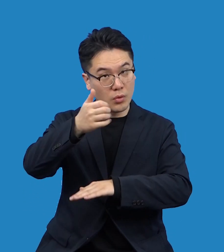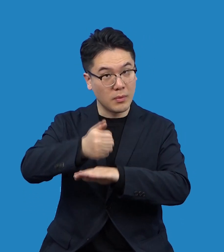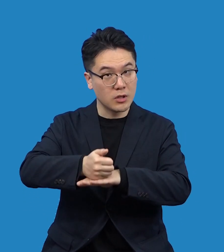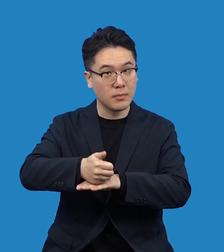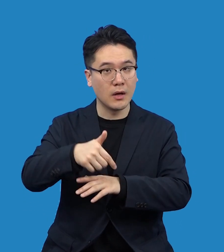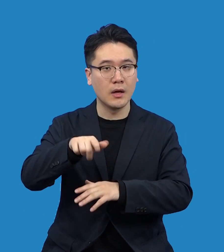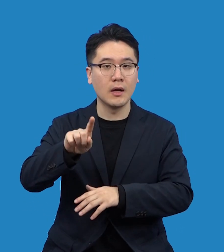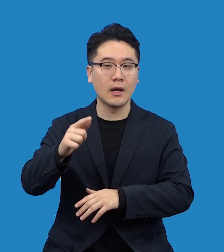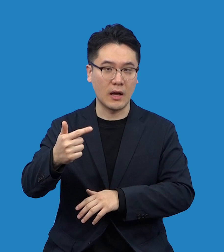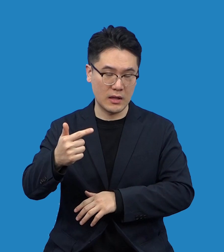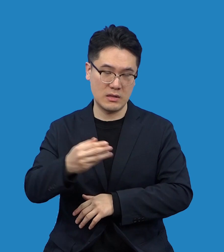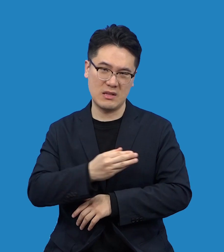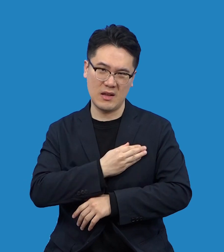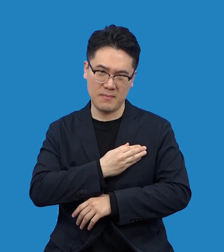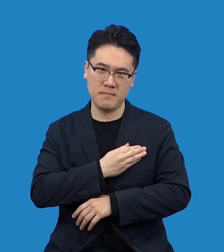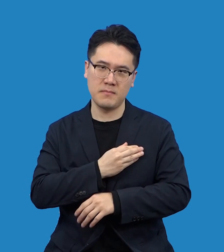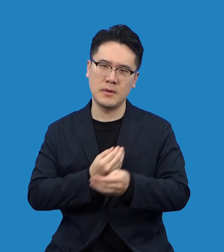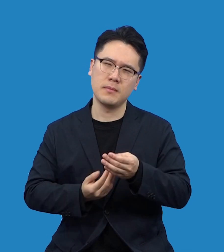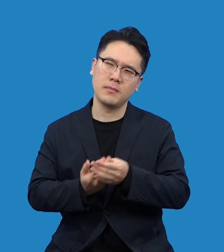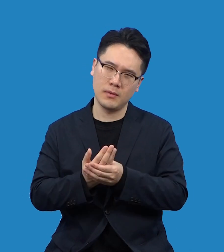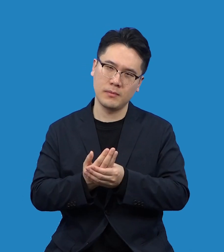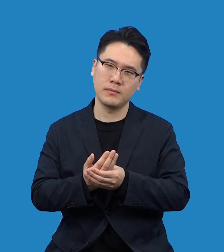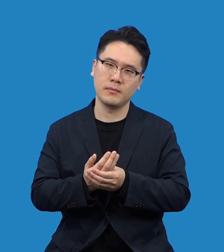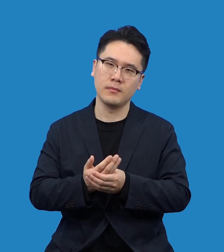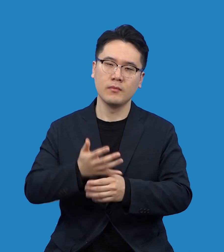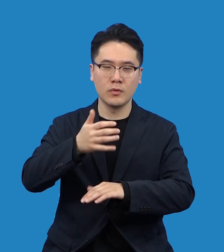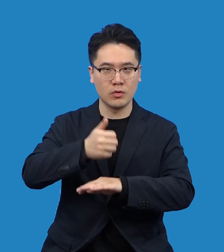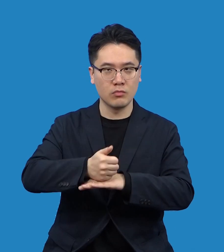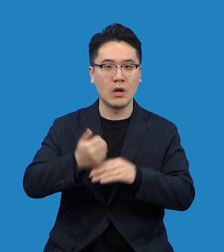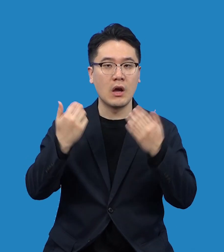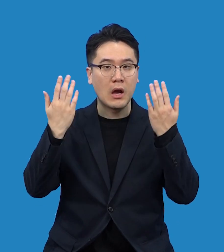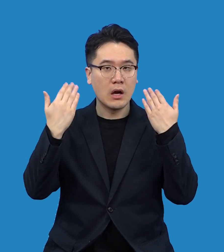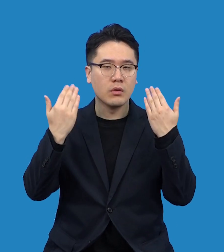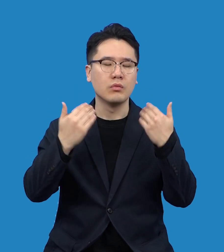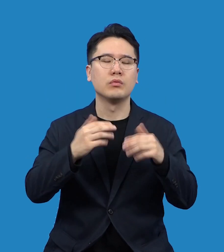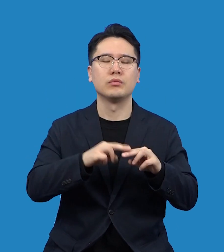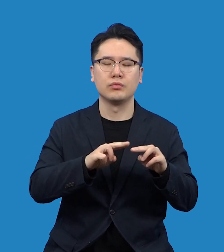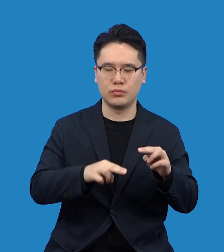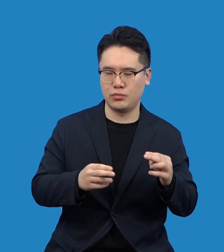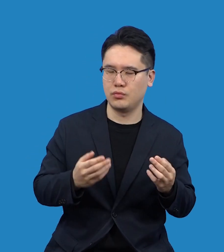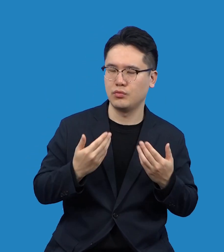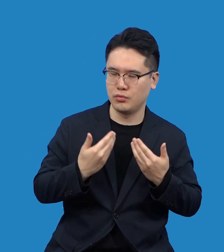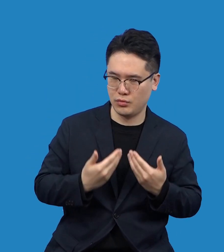간암까지 발병했습니다. 결국 학교를 휴직하고 투병을 했는데